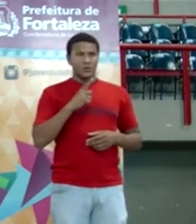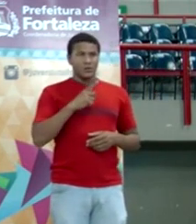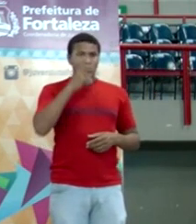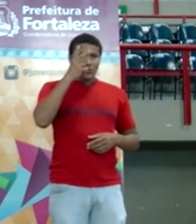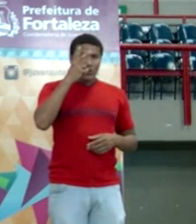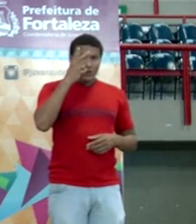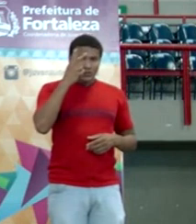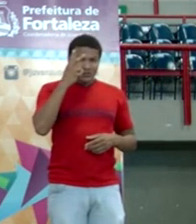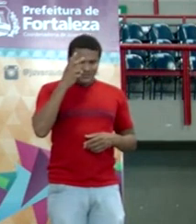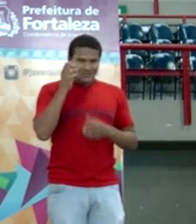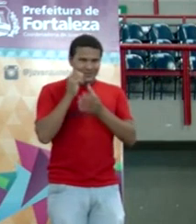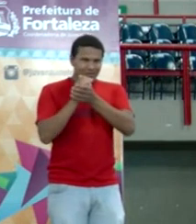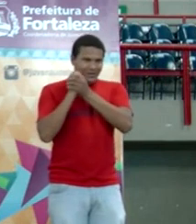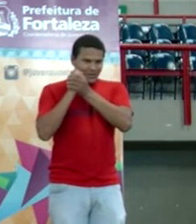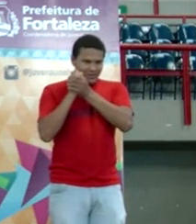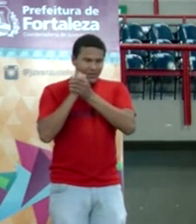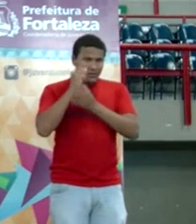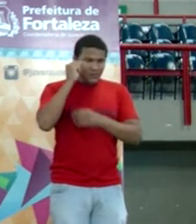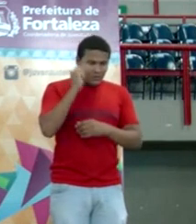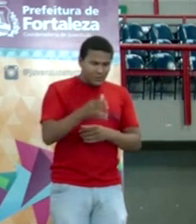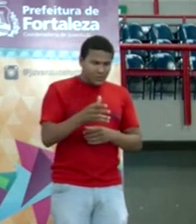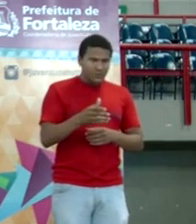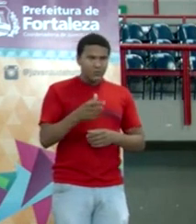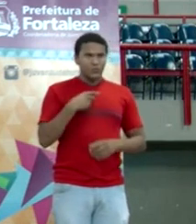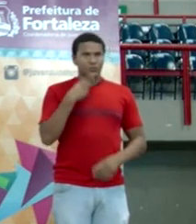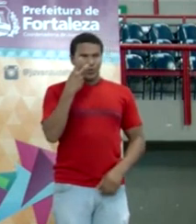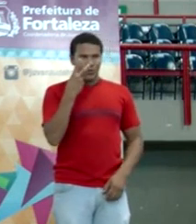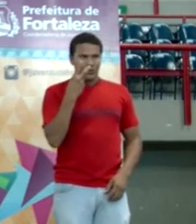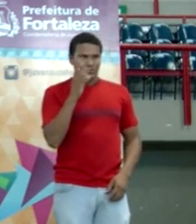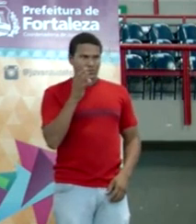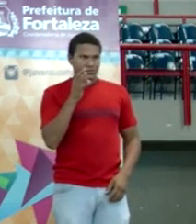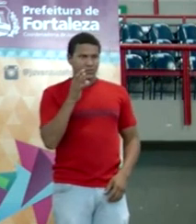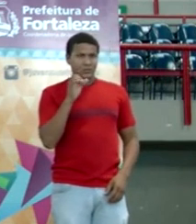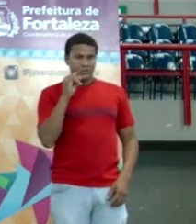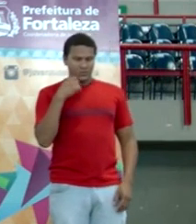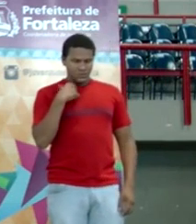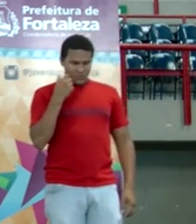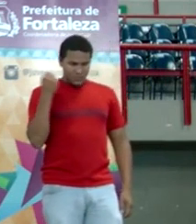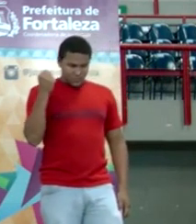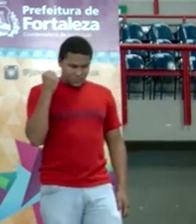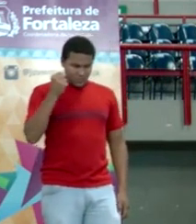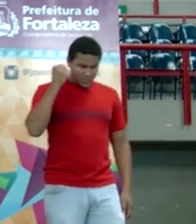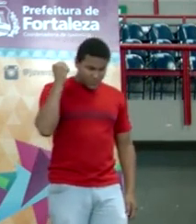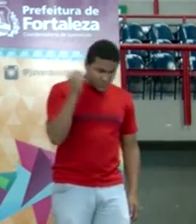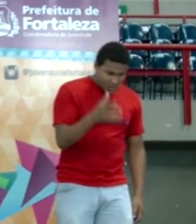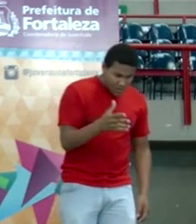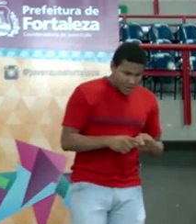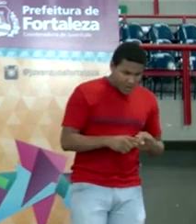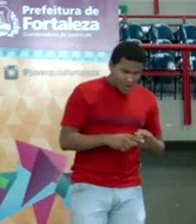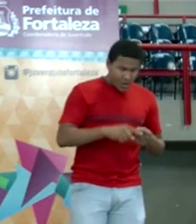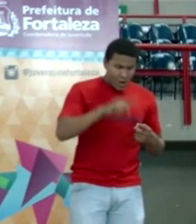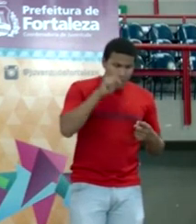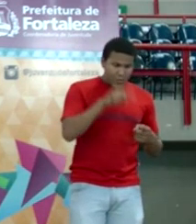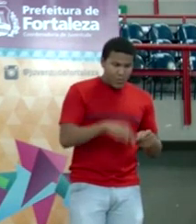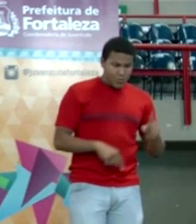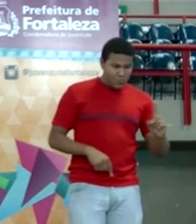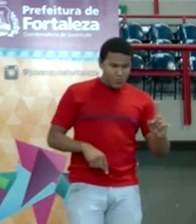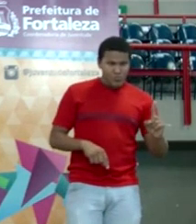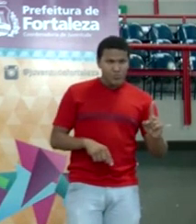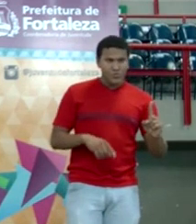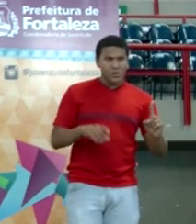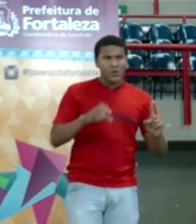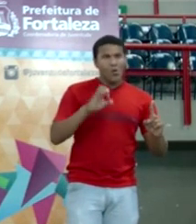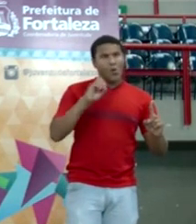dados, né? Se eu jogar o primeiro dado, sair 1 e sair 6 é a mesma coisa?